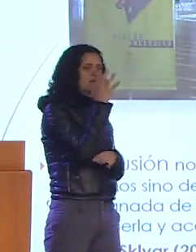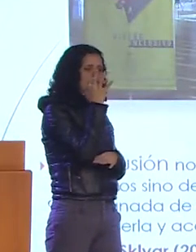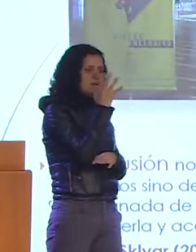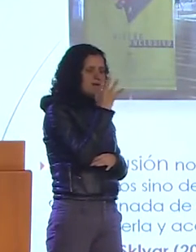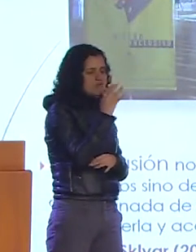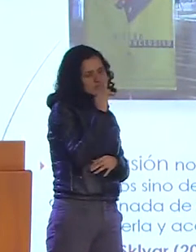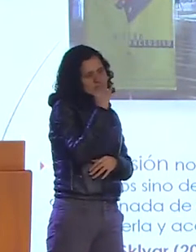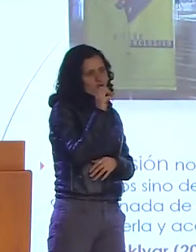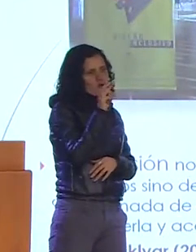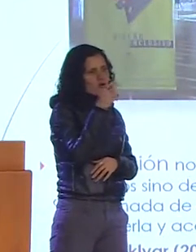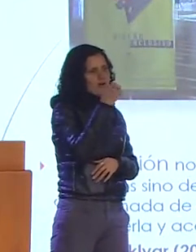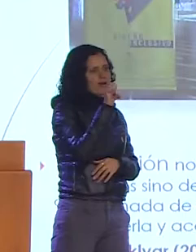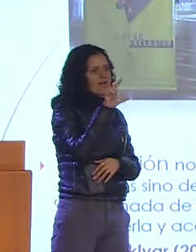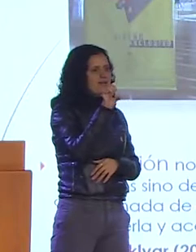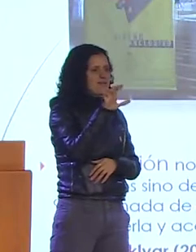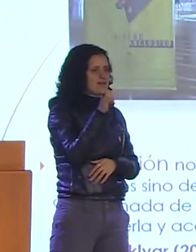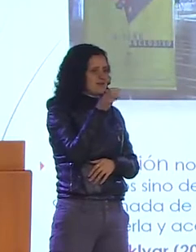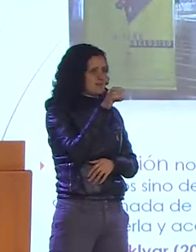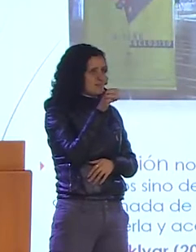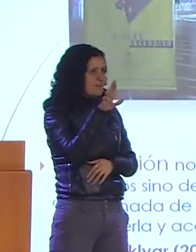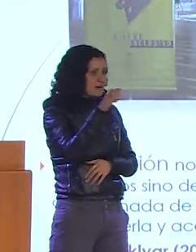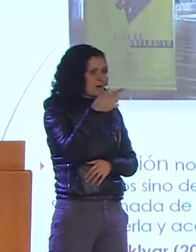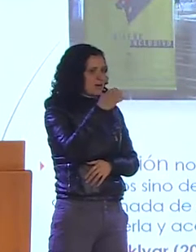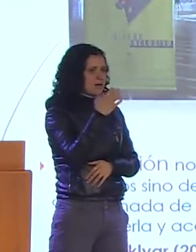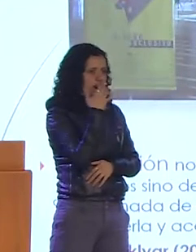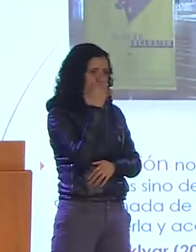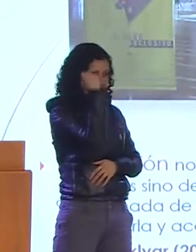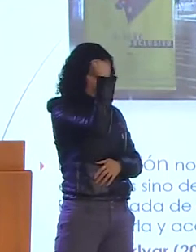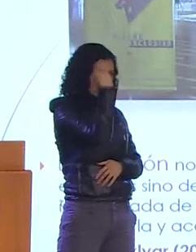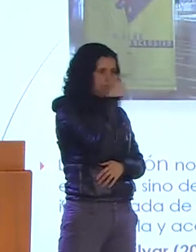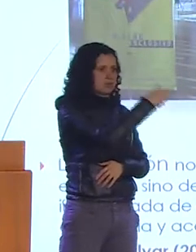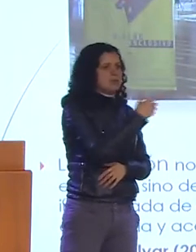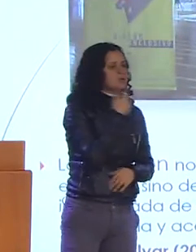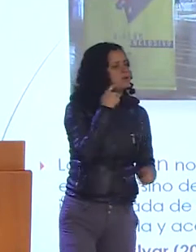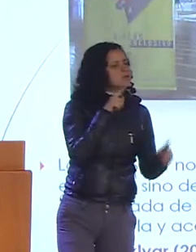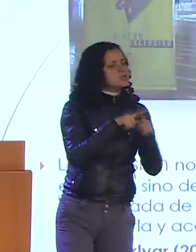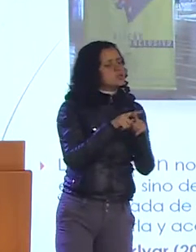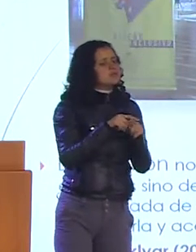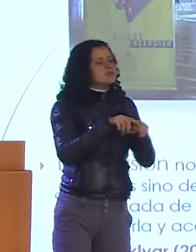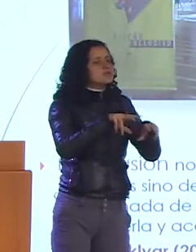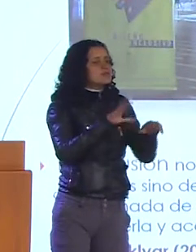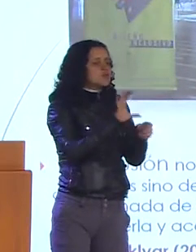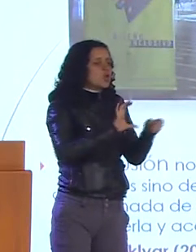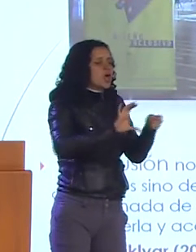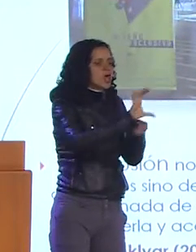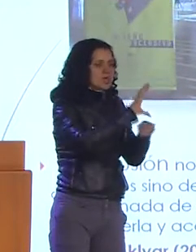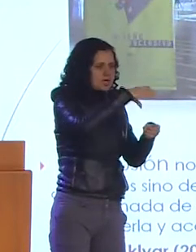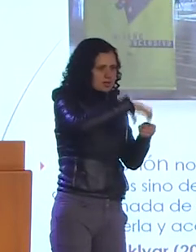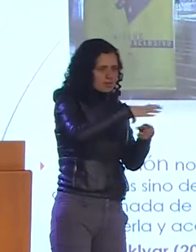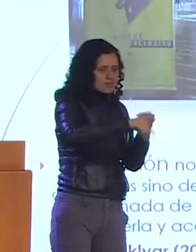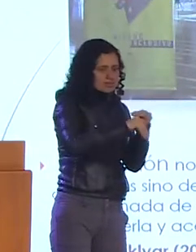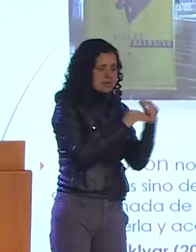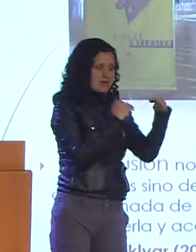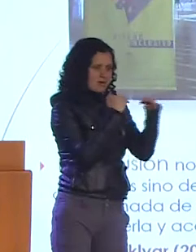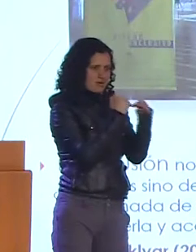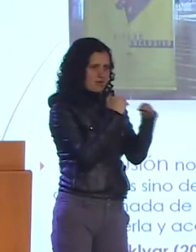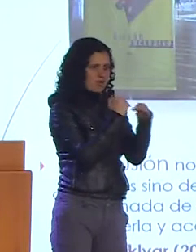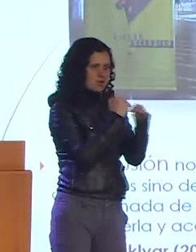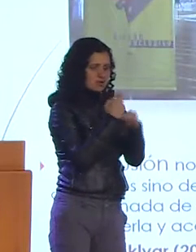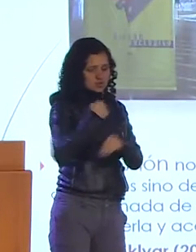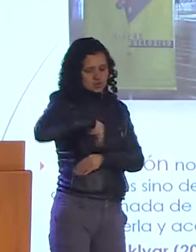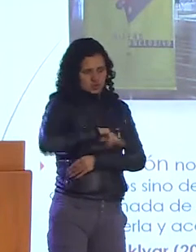Gaitán, que es una cátedra pensada para la justicia social, para la ciudadanía y la equidad, nosotros, un grupo de